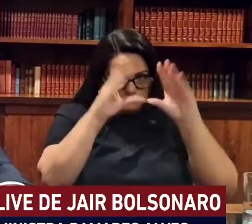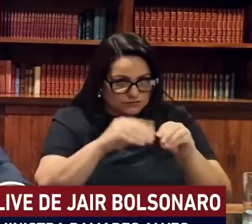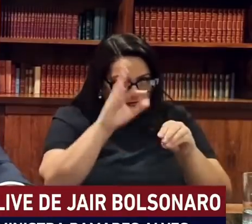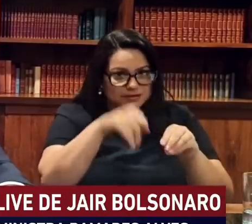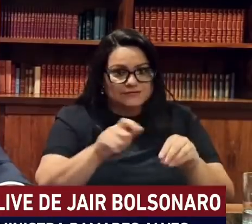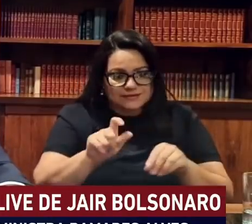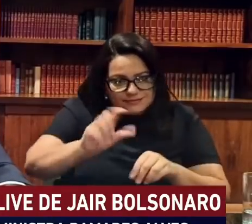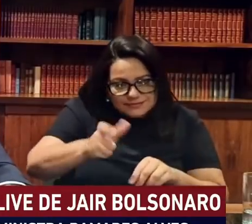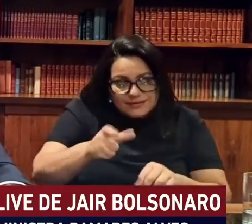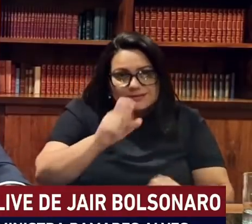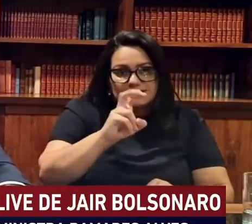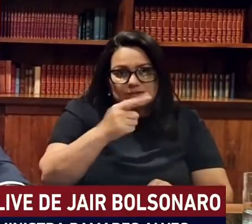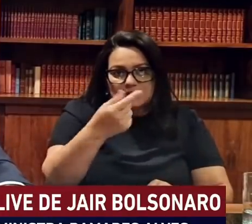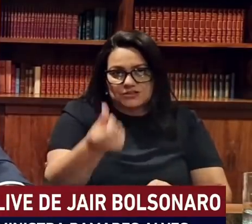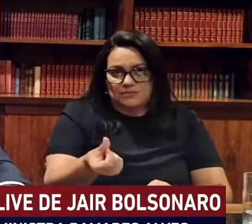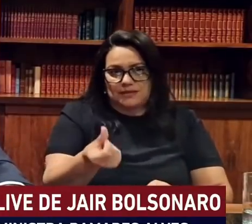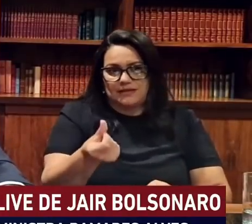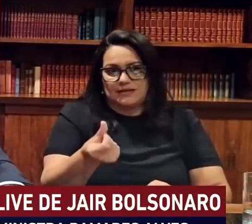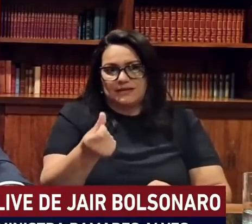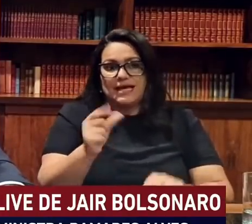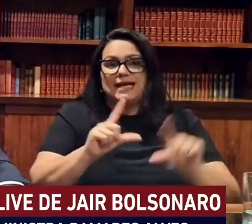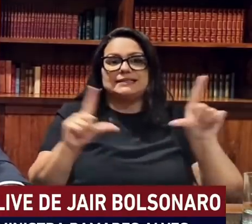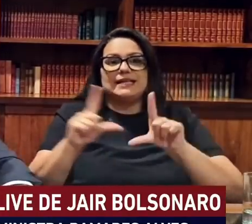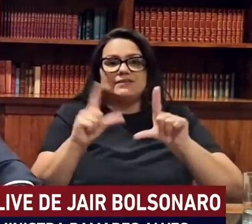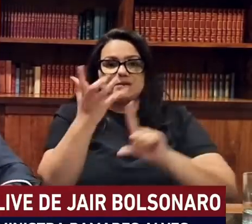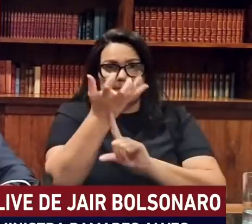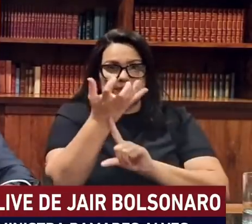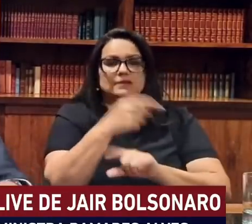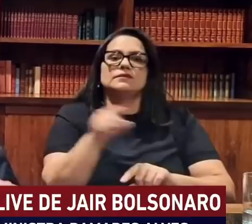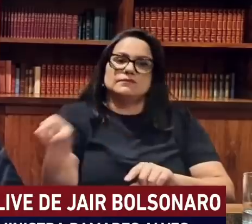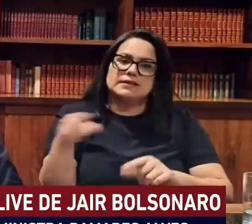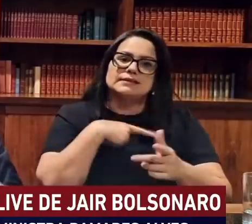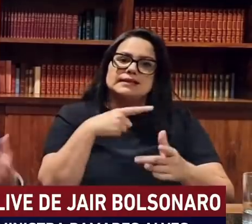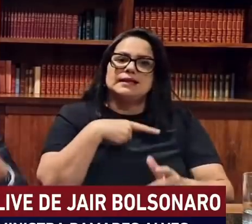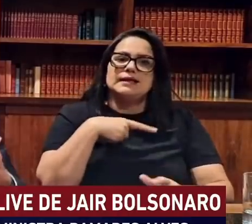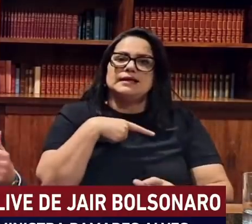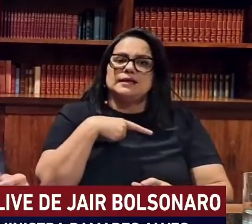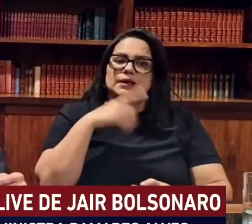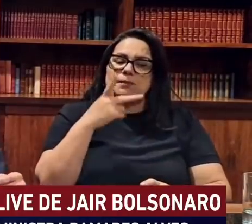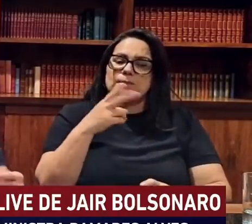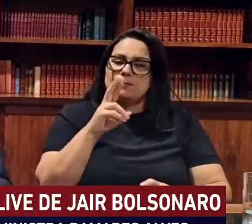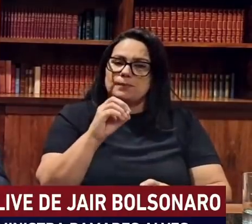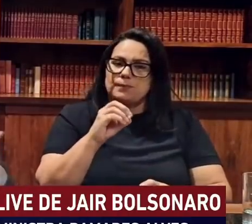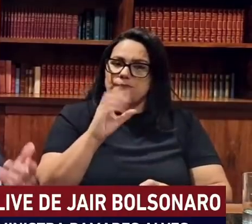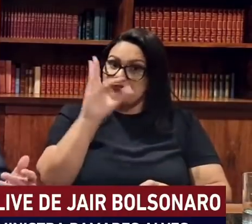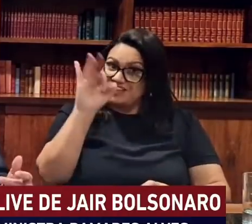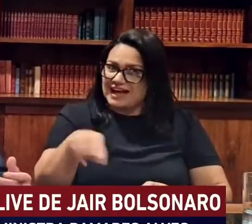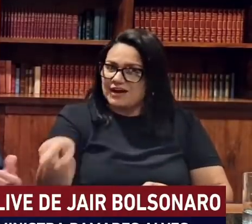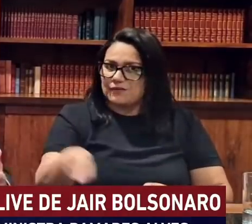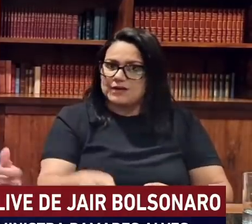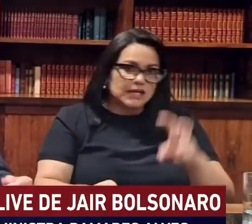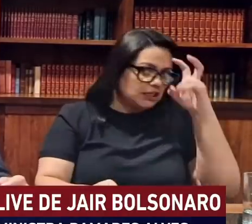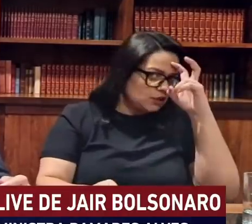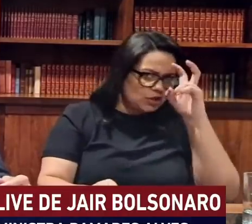no 576, se tiver TV fechada em casa, 576, para pegar o final do programa. E não só quinta-feira, né? De